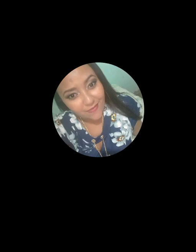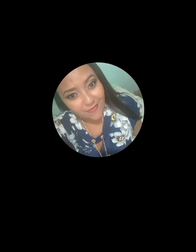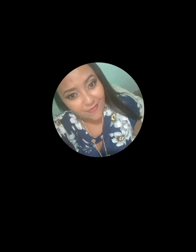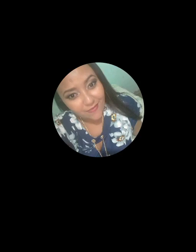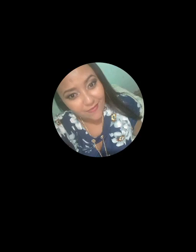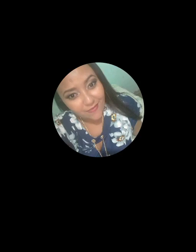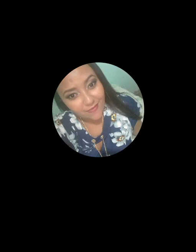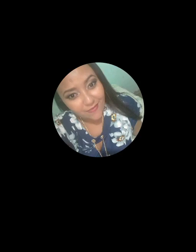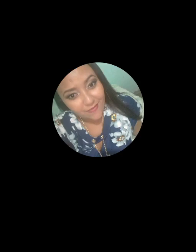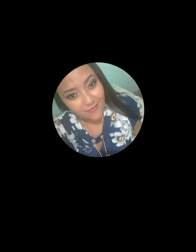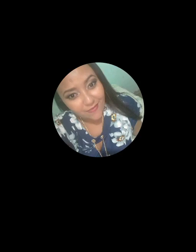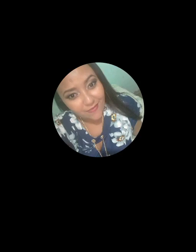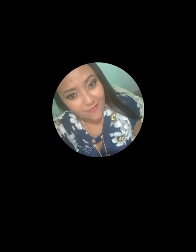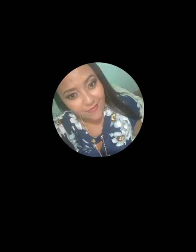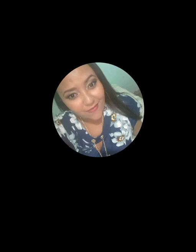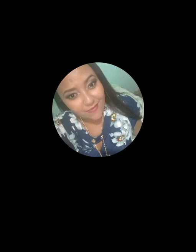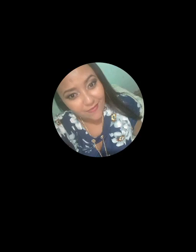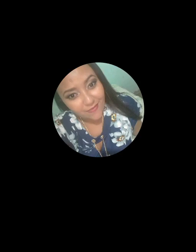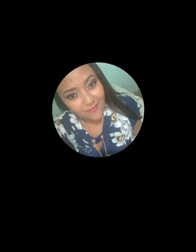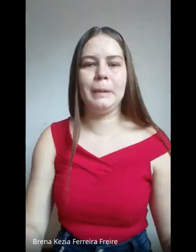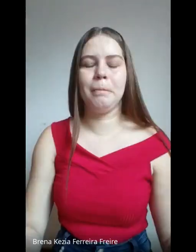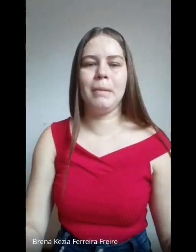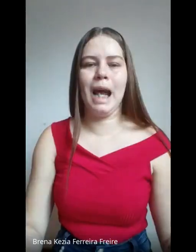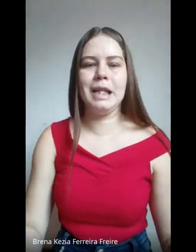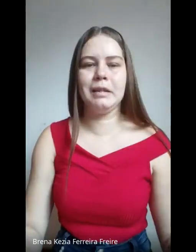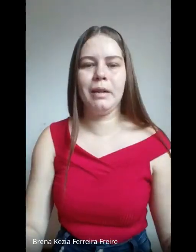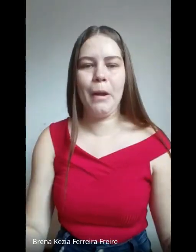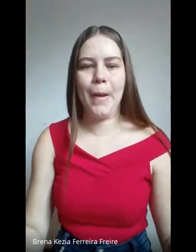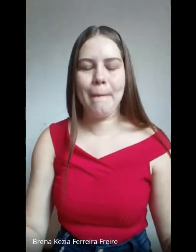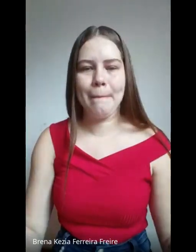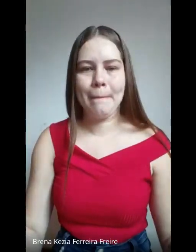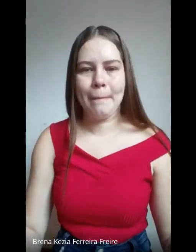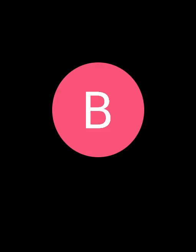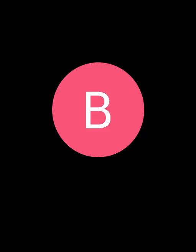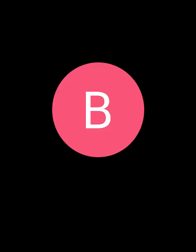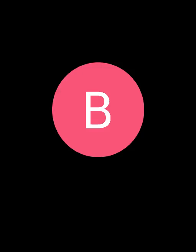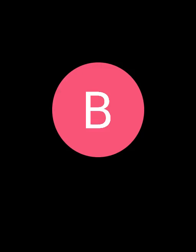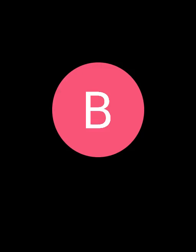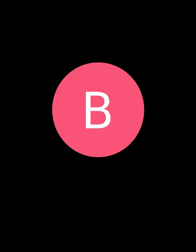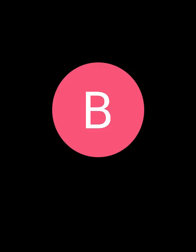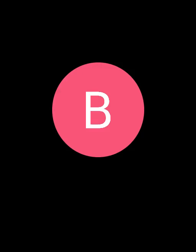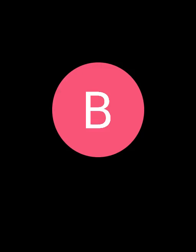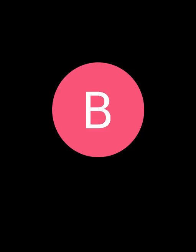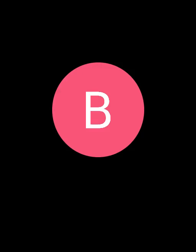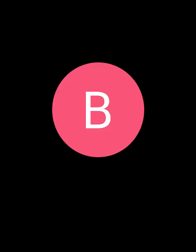está escorchada. Muito bem. Brian? O Pablo finge a ser